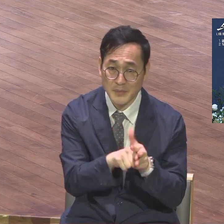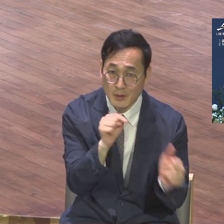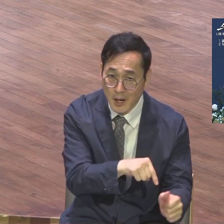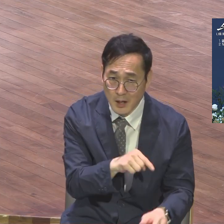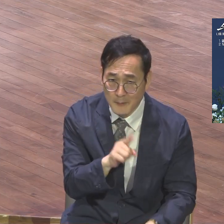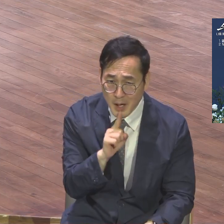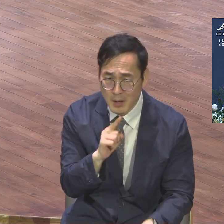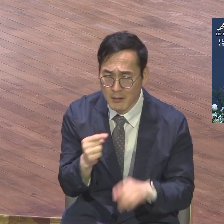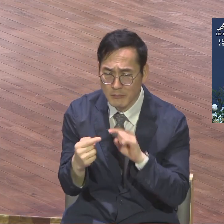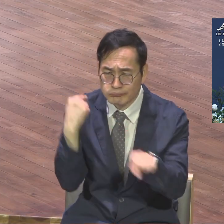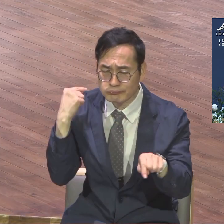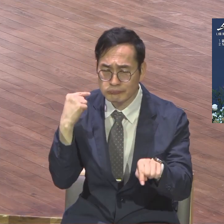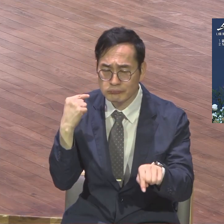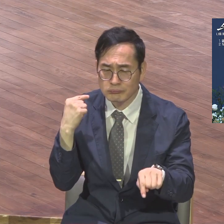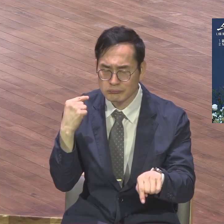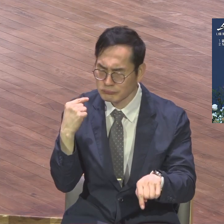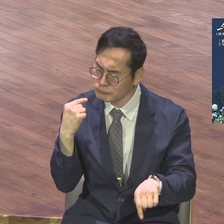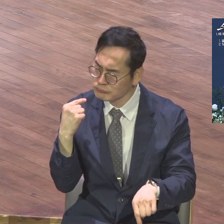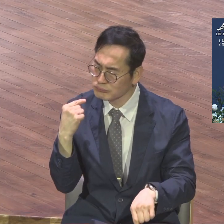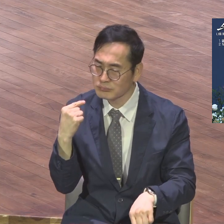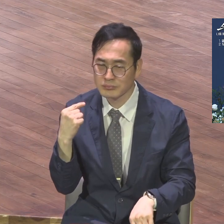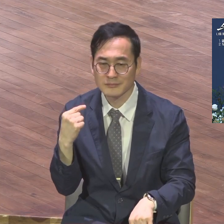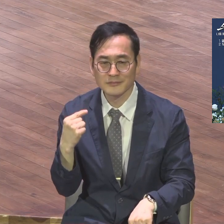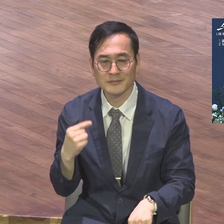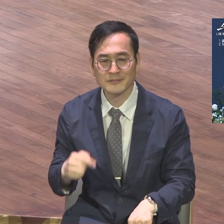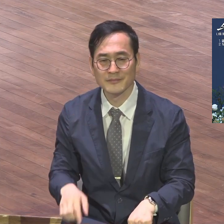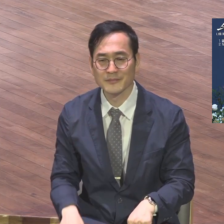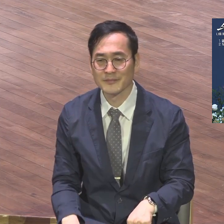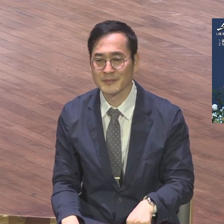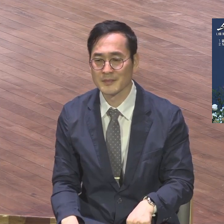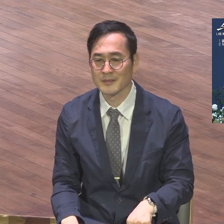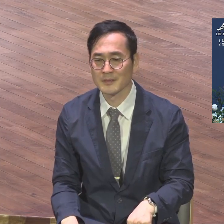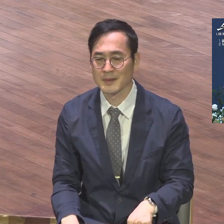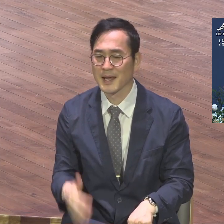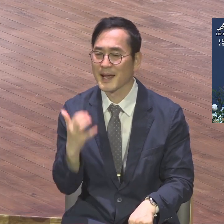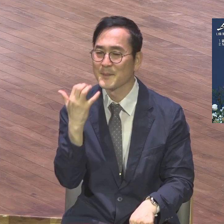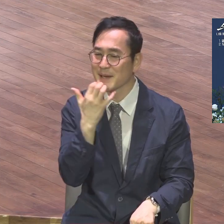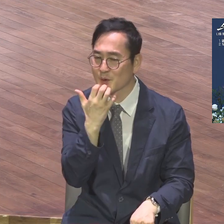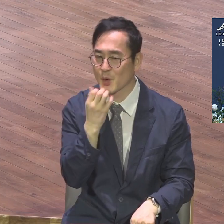자, 이렇게 말씀한 이유가 뭐예요? 이 베드로와